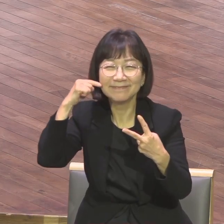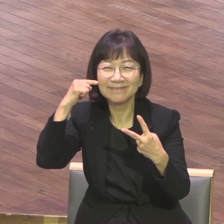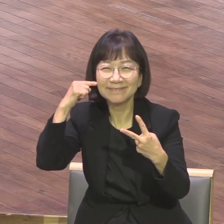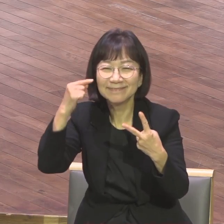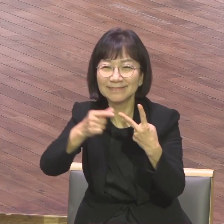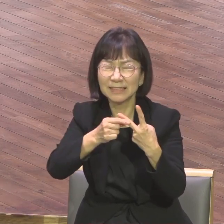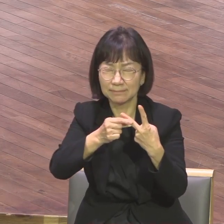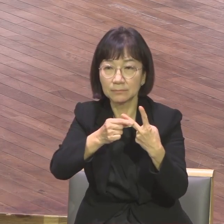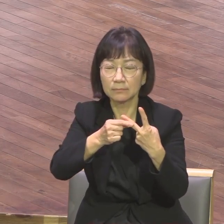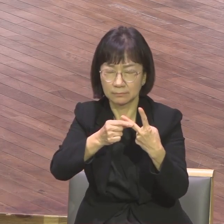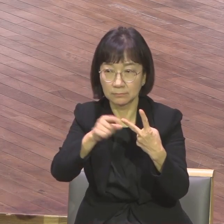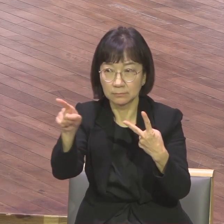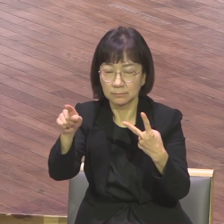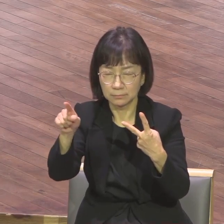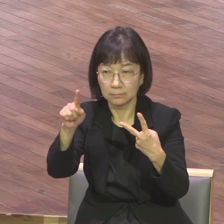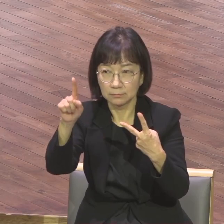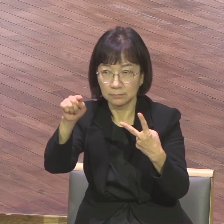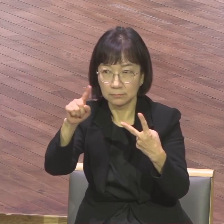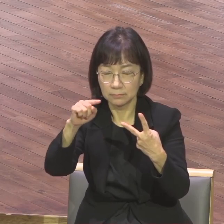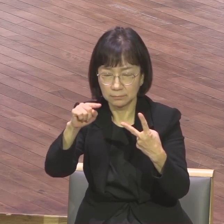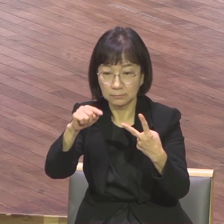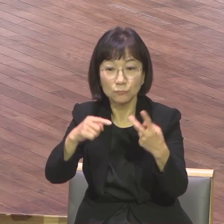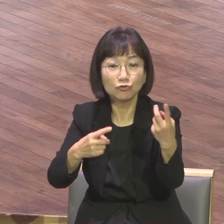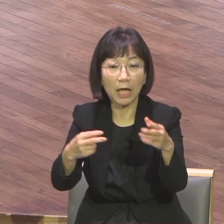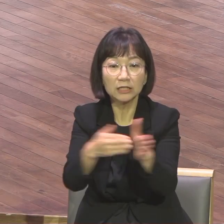눈 깜빡이는 거 두 개밖에 못해요.